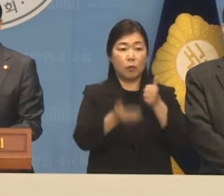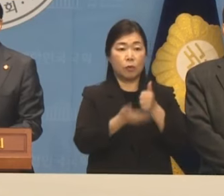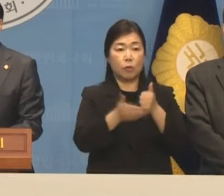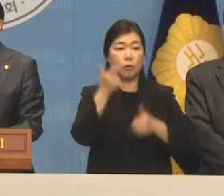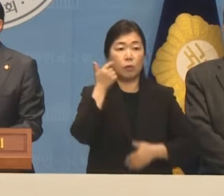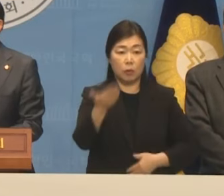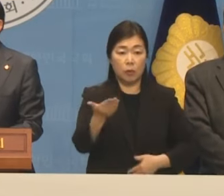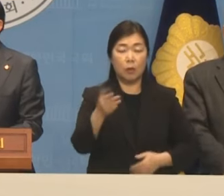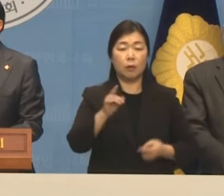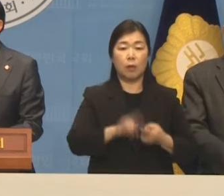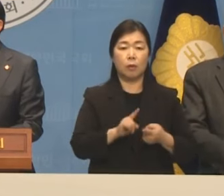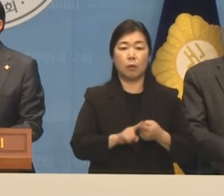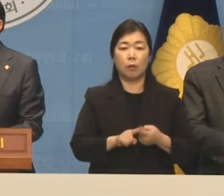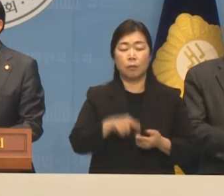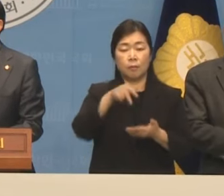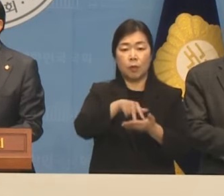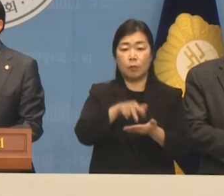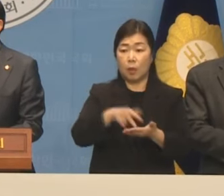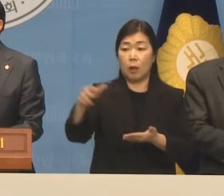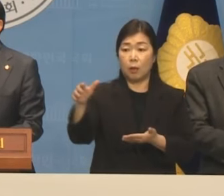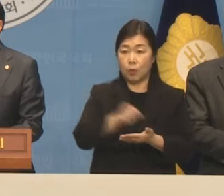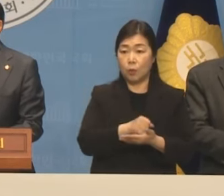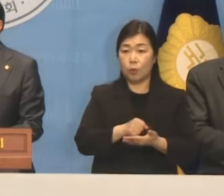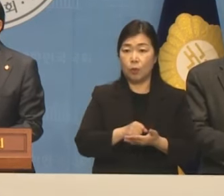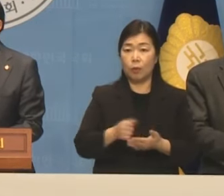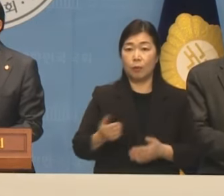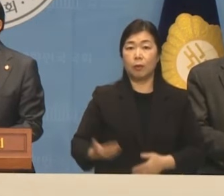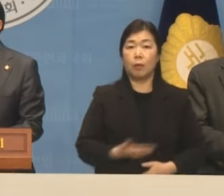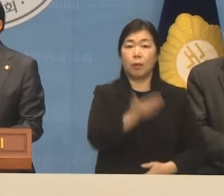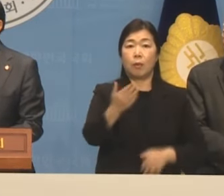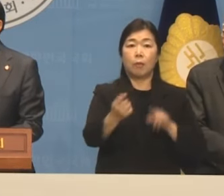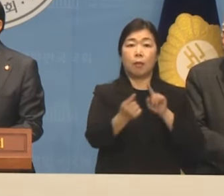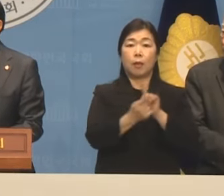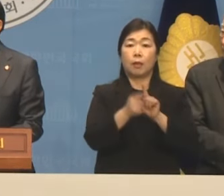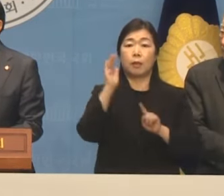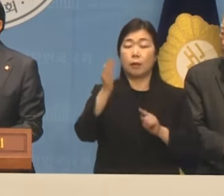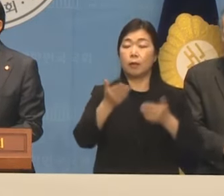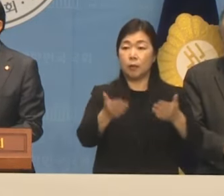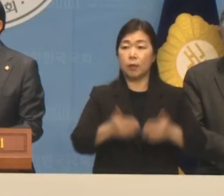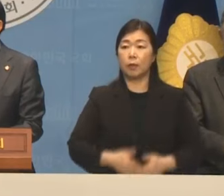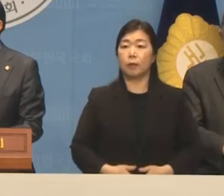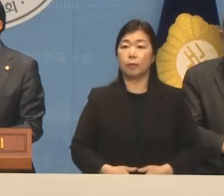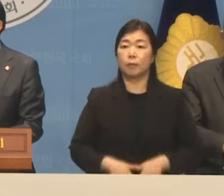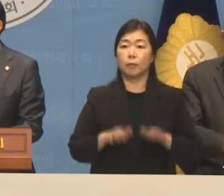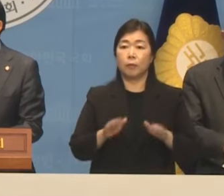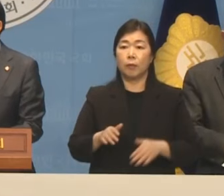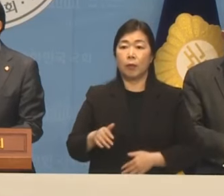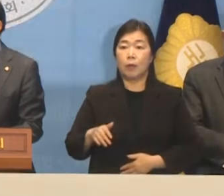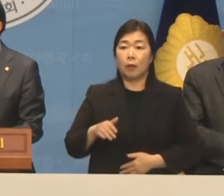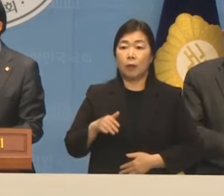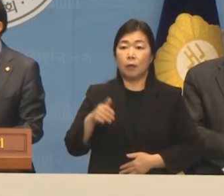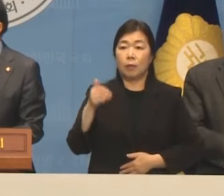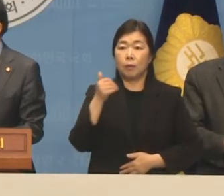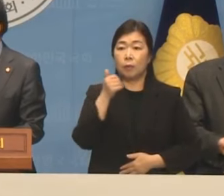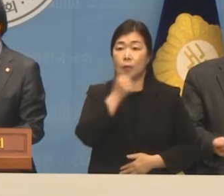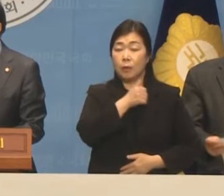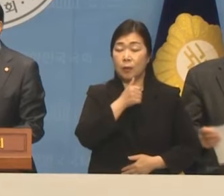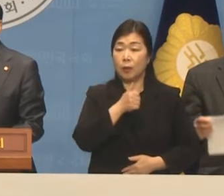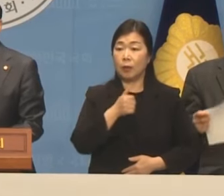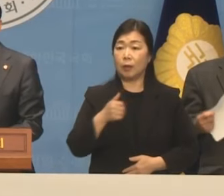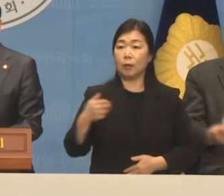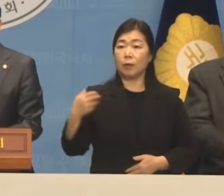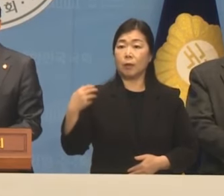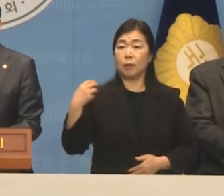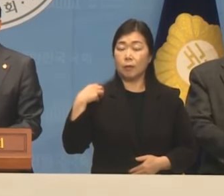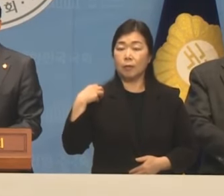대해서 그 의견을 가지고 오늘 이 기자를 기자회견을 갖게 되었습니다. 오늘 소개 의견으로서 이 자리에 섰습니다. 그러면 진행은 우리